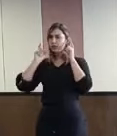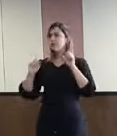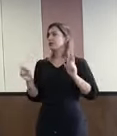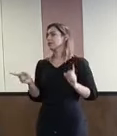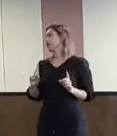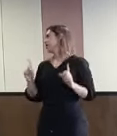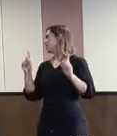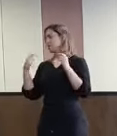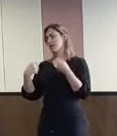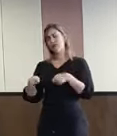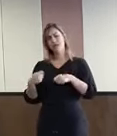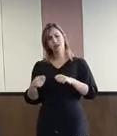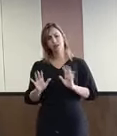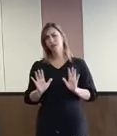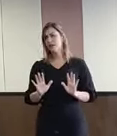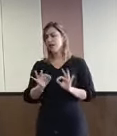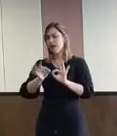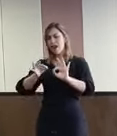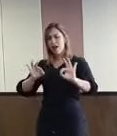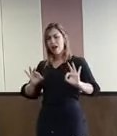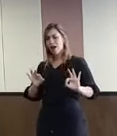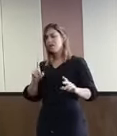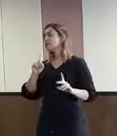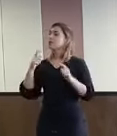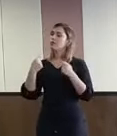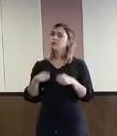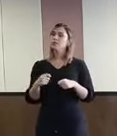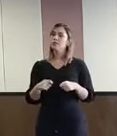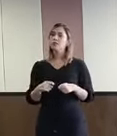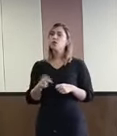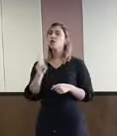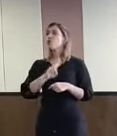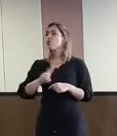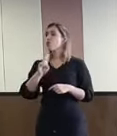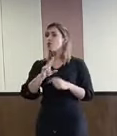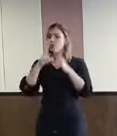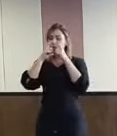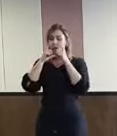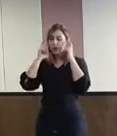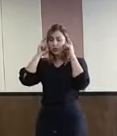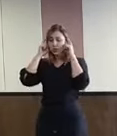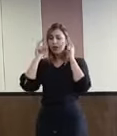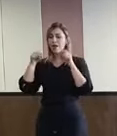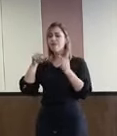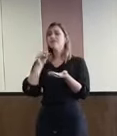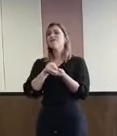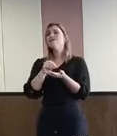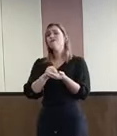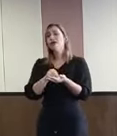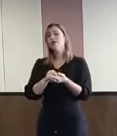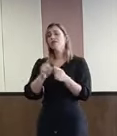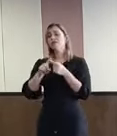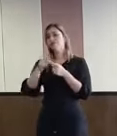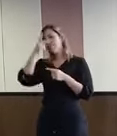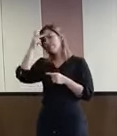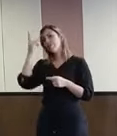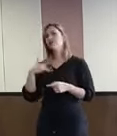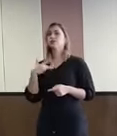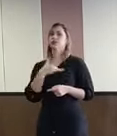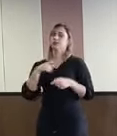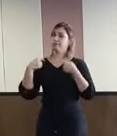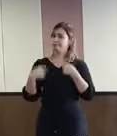distância do mais próximo. Isso é desnecessário, consome uma máscara no mercado que vai ser muito importante no